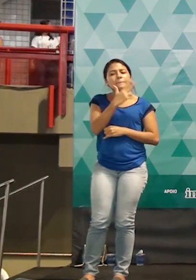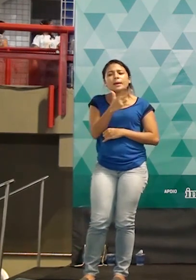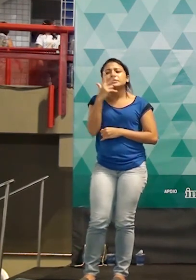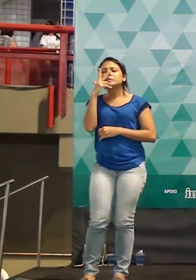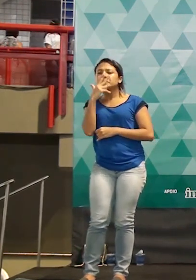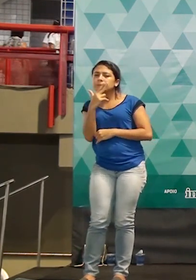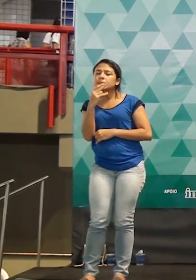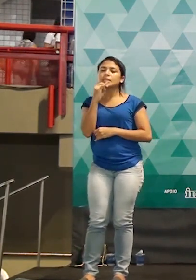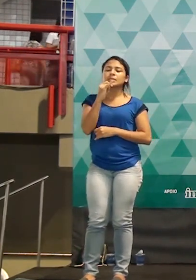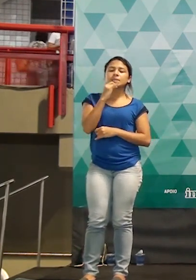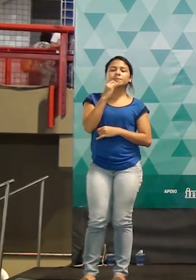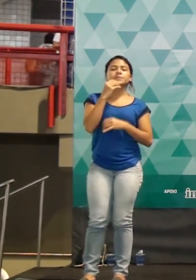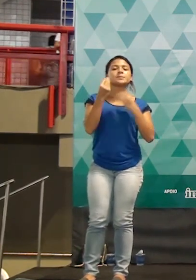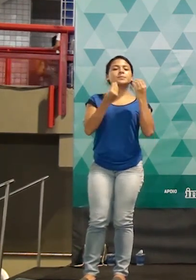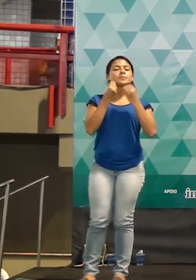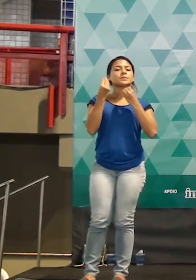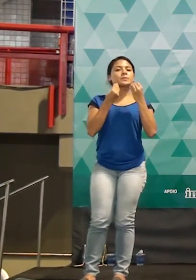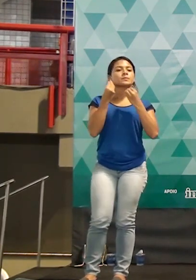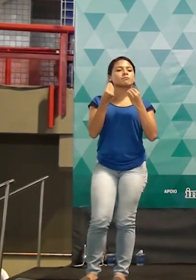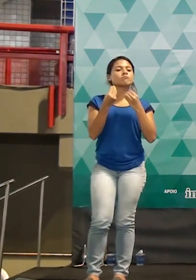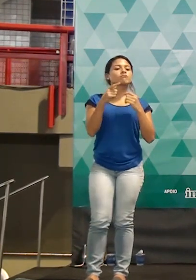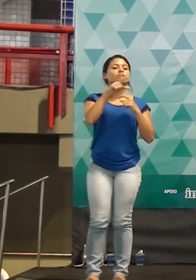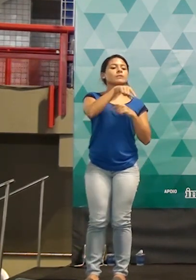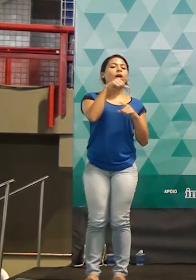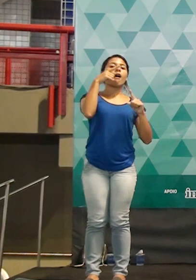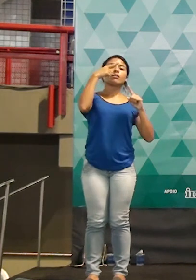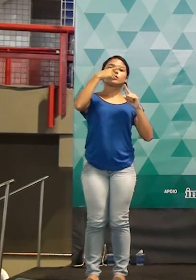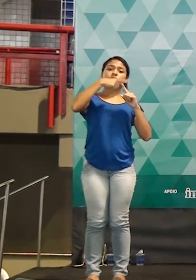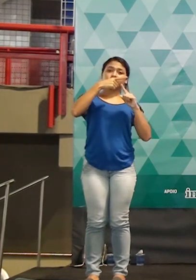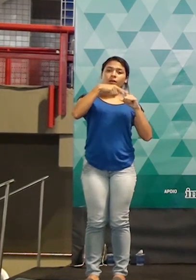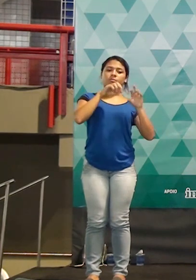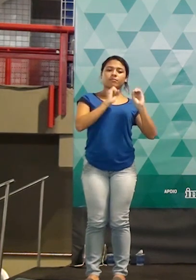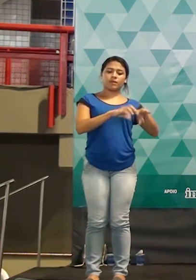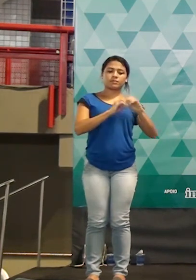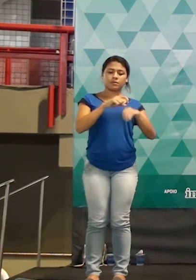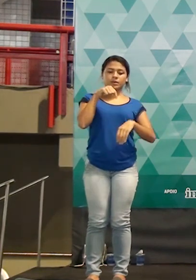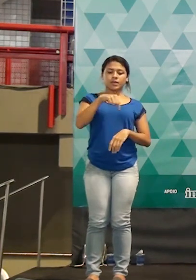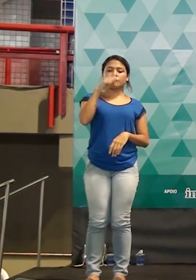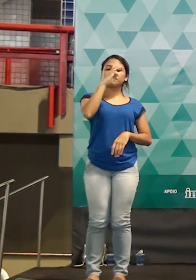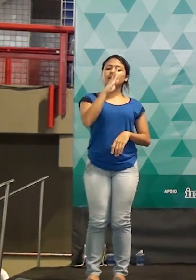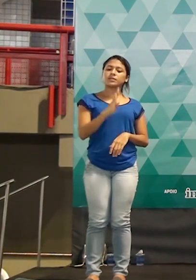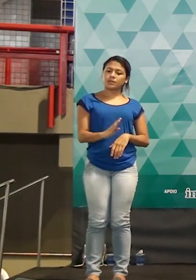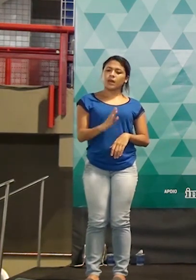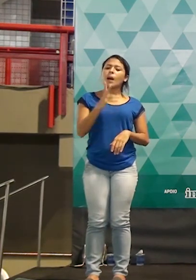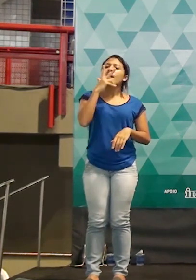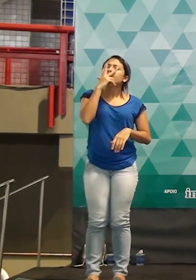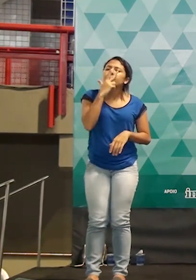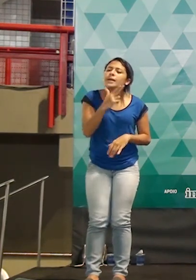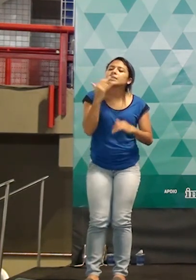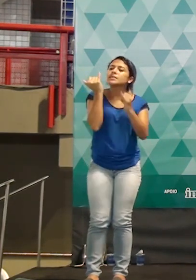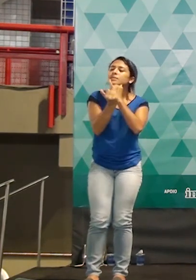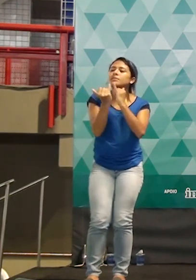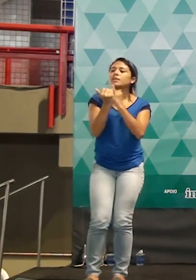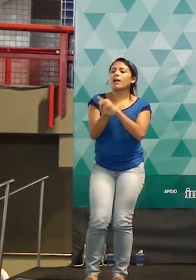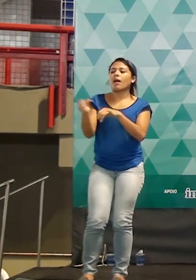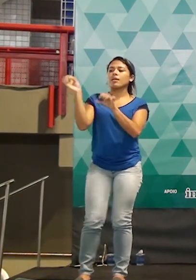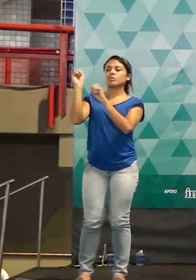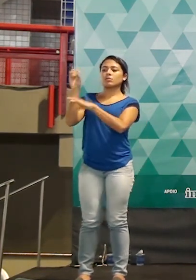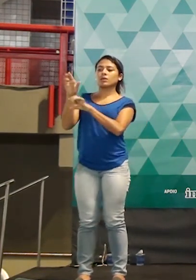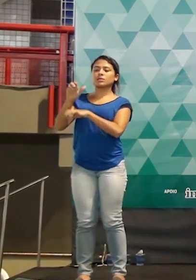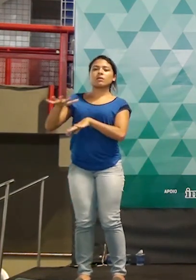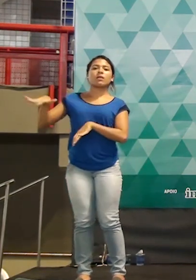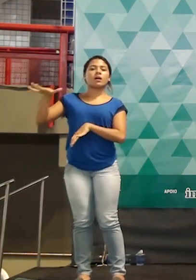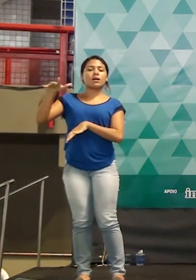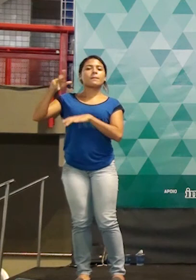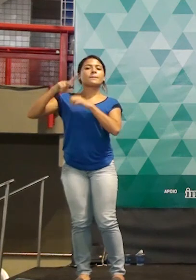eu digo o tipo de educação que é dada no Brasil é muito próxima da educação da Argentina.